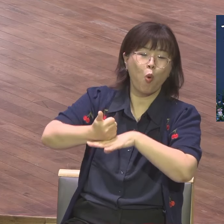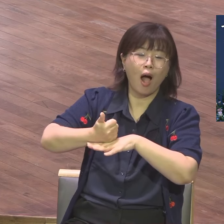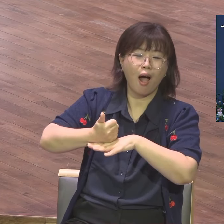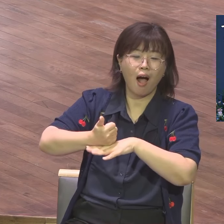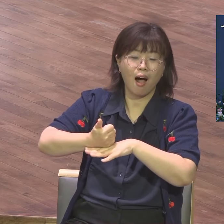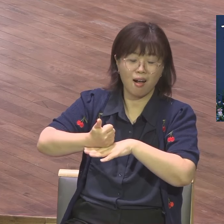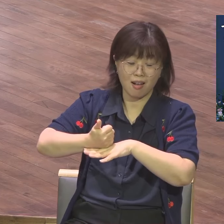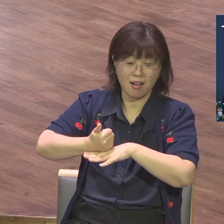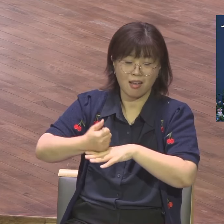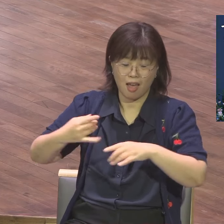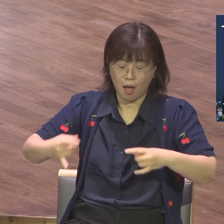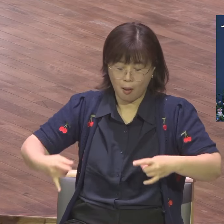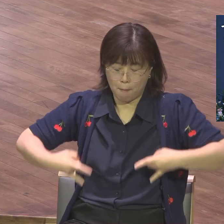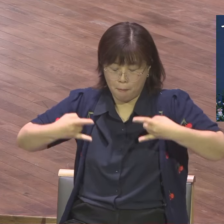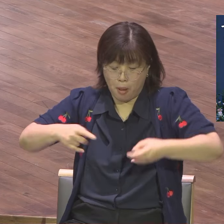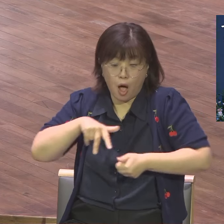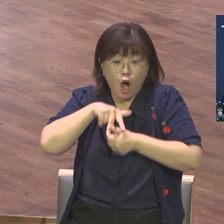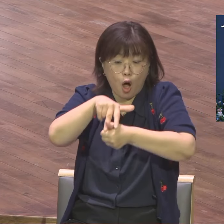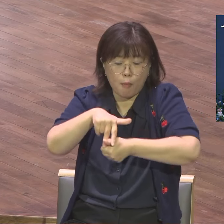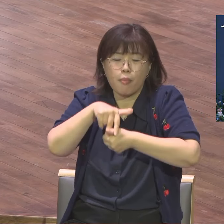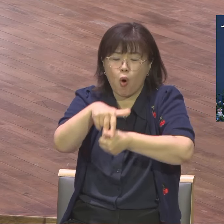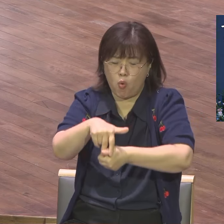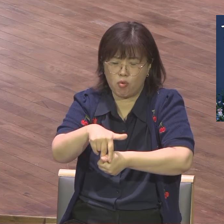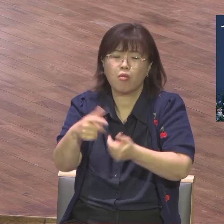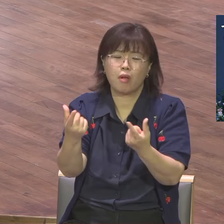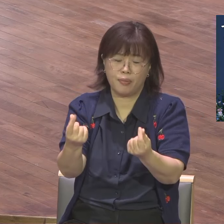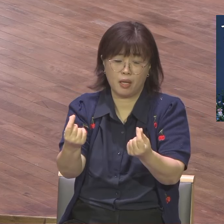이걸 알려가면요. 이해하려고 하면 그 당시 문화를 좀 알아야 돼요.